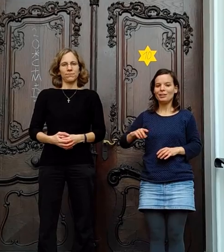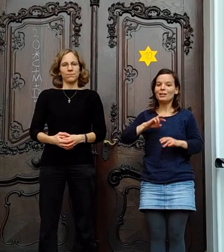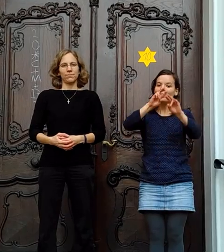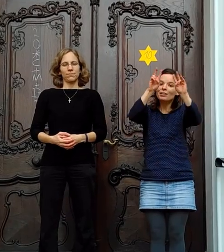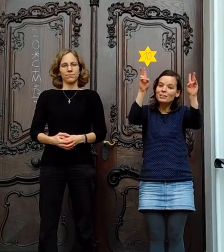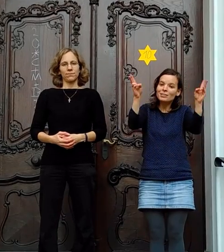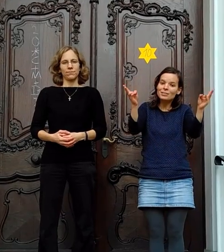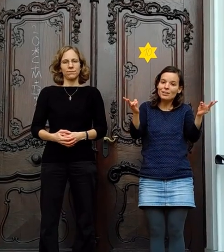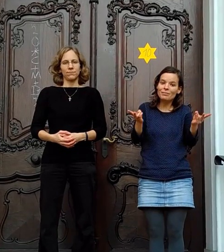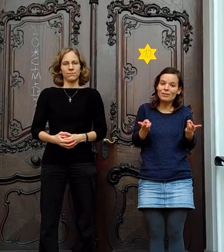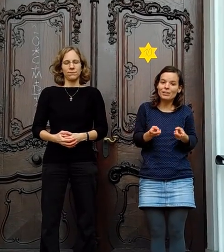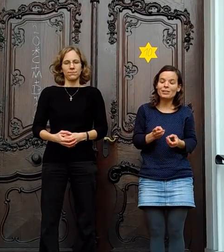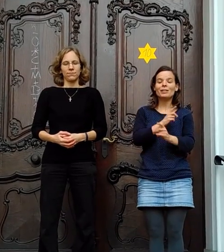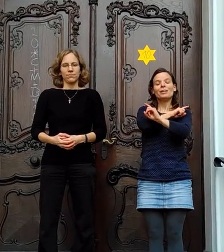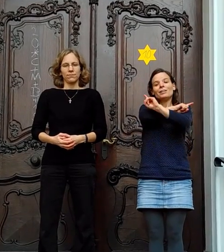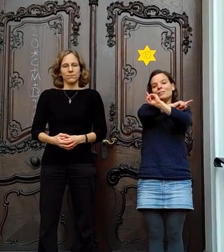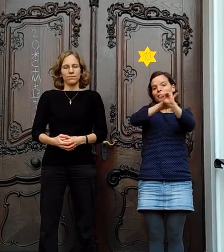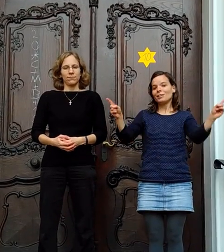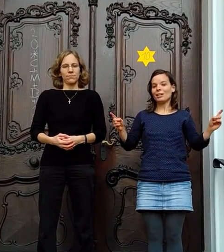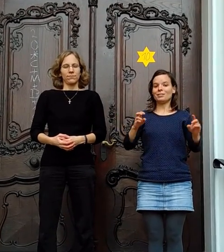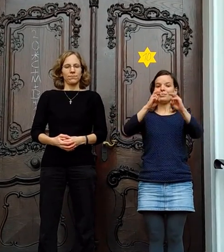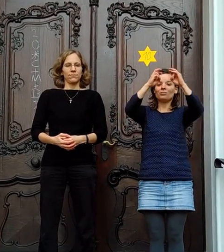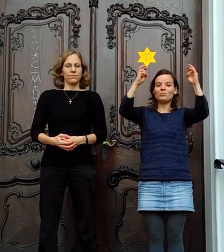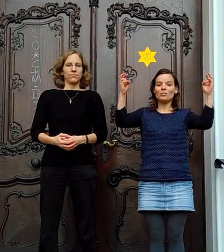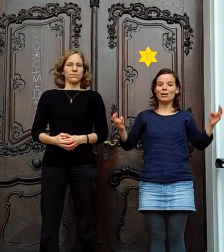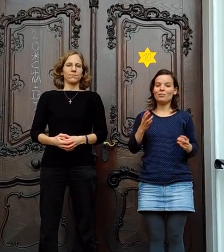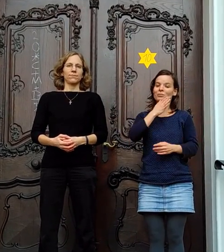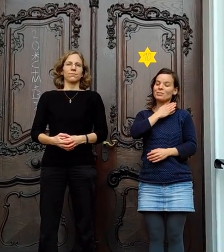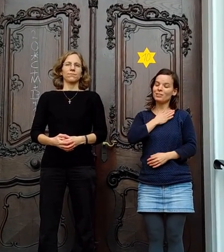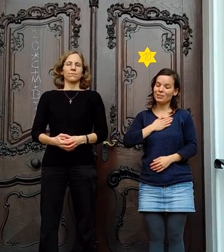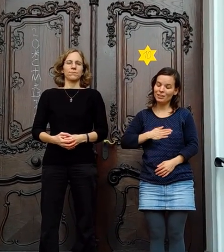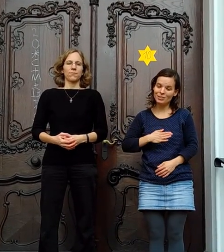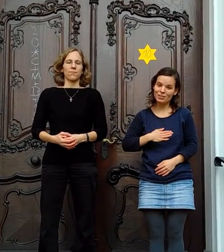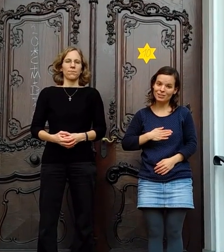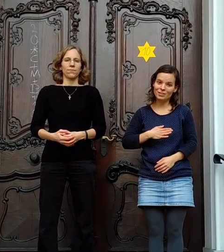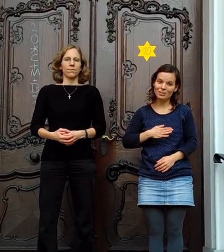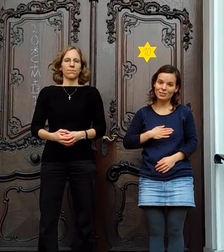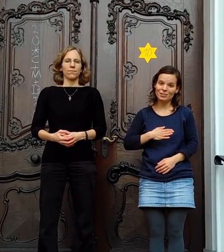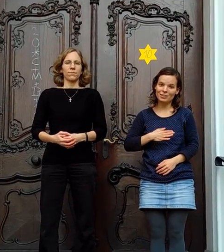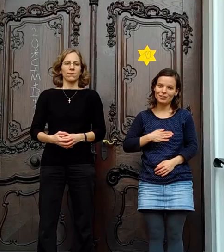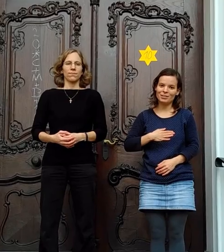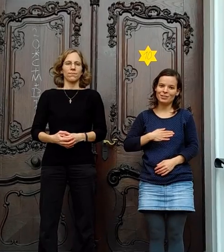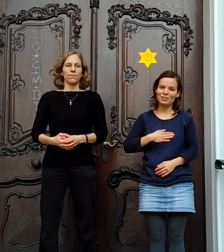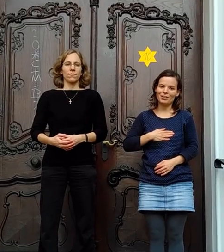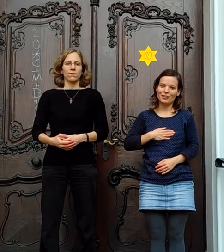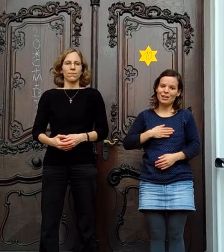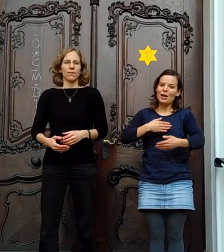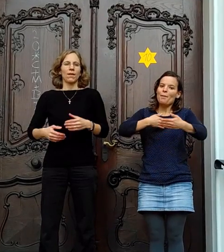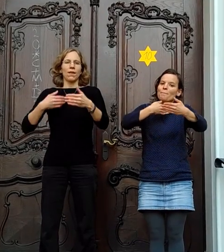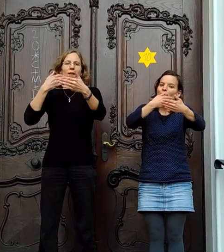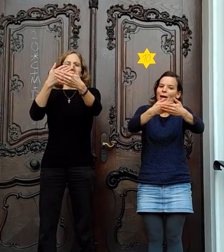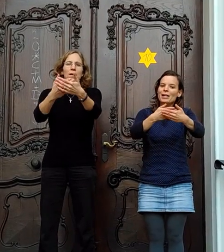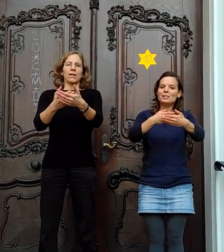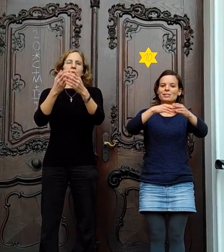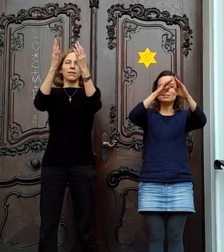dieser Welt, die kein Zuhause kennen Bald ist